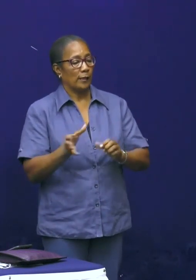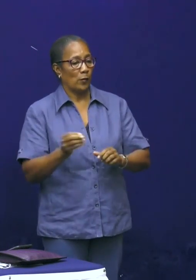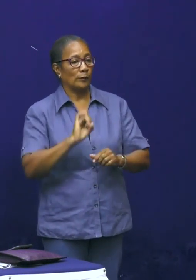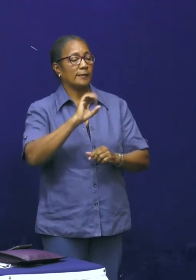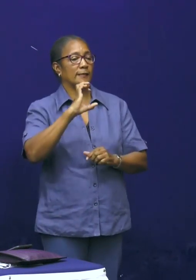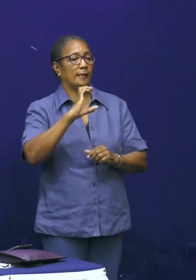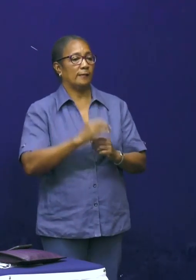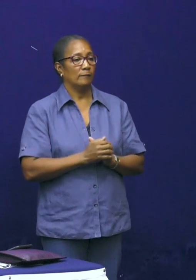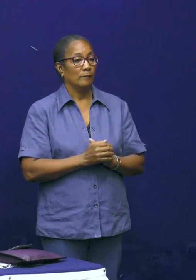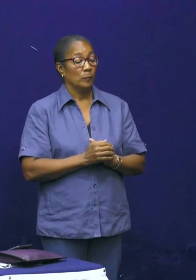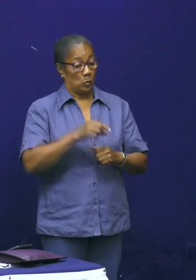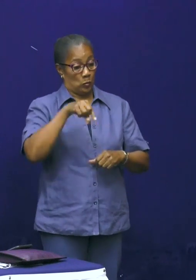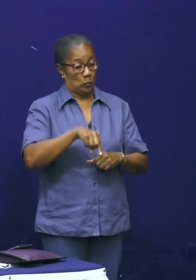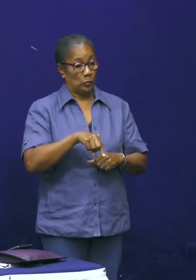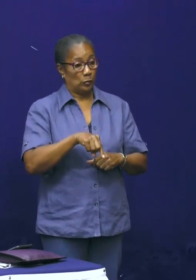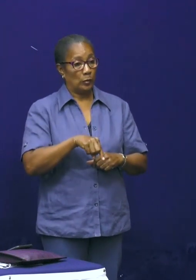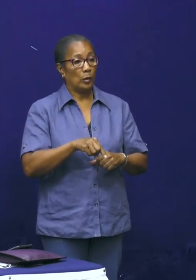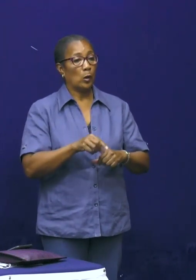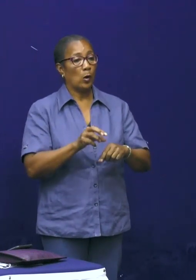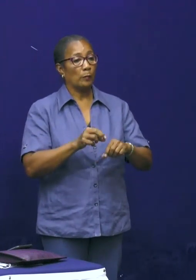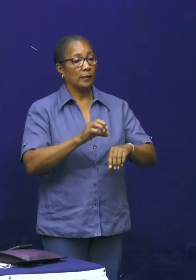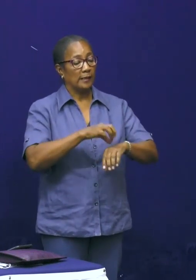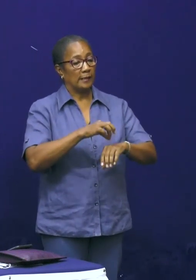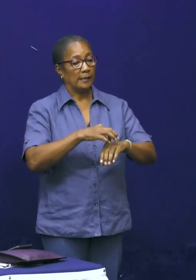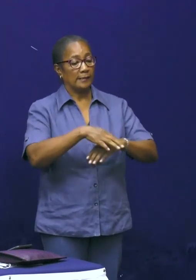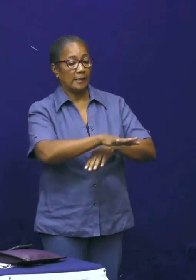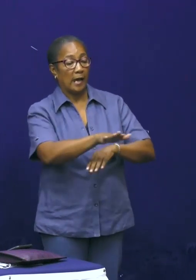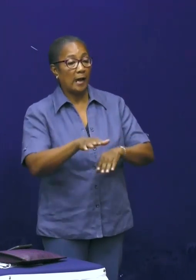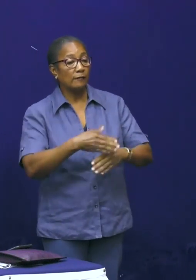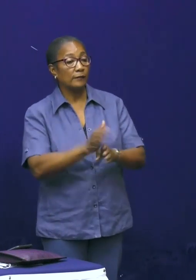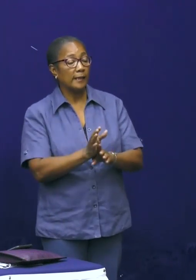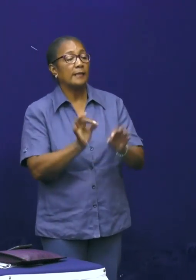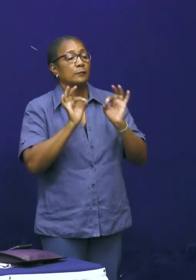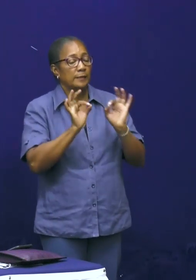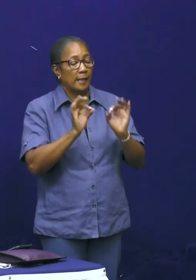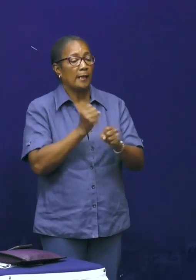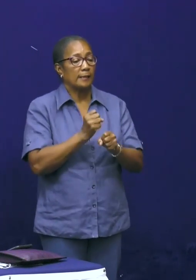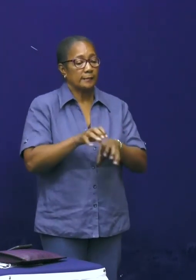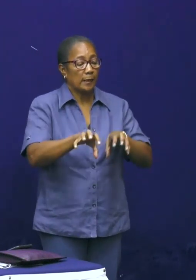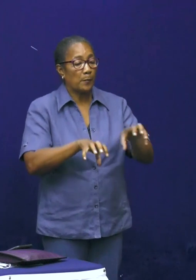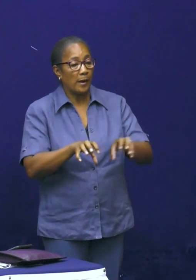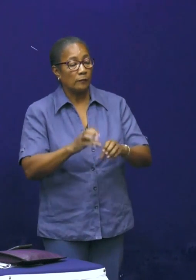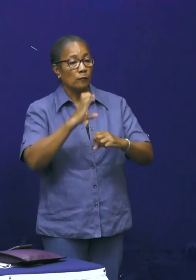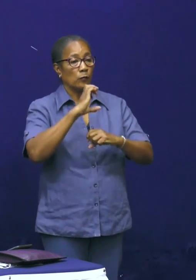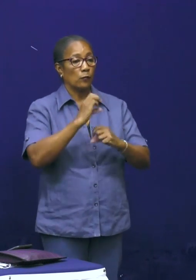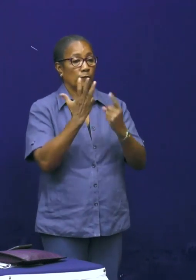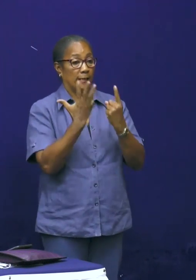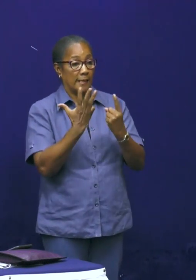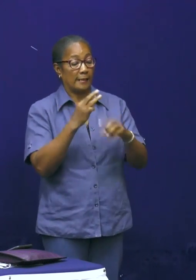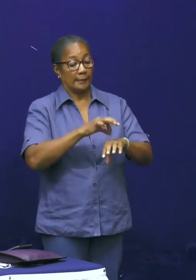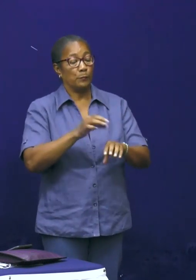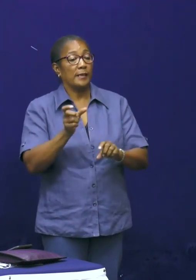IC. Ze zullen op de klinische afdeling die speciaal gecreëerd is voor COVID-19